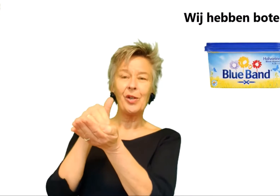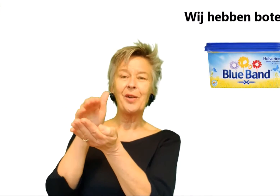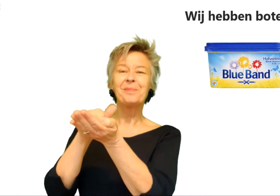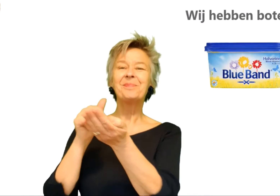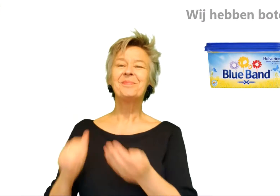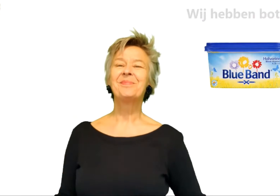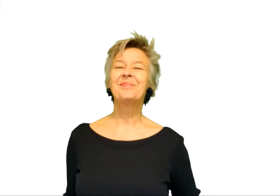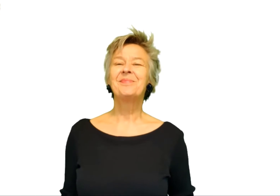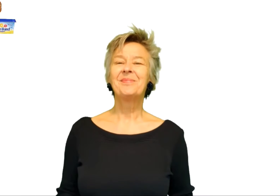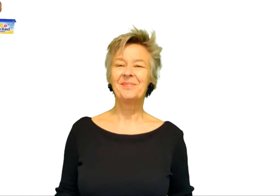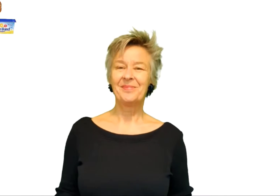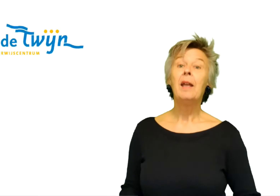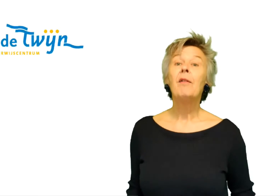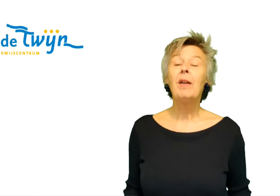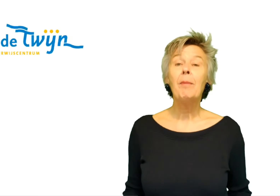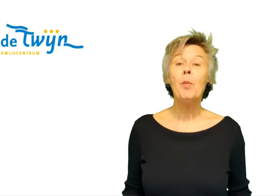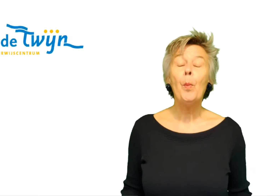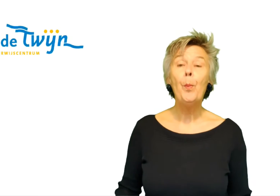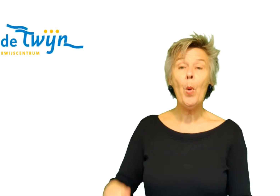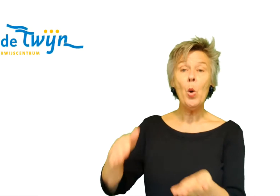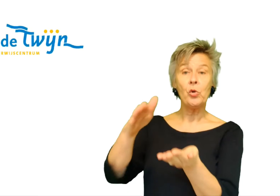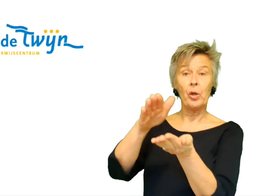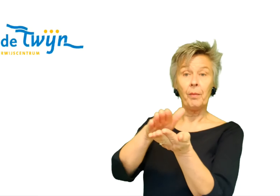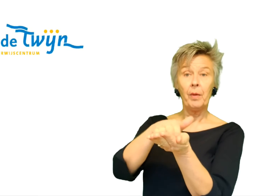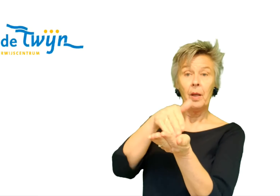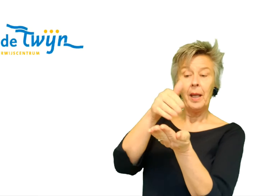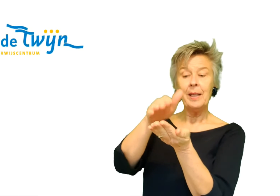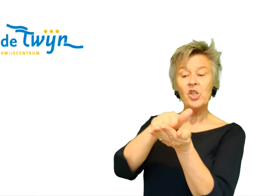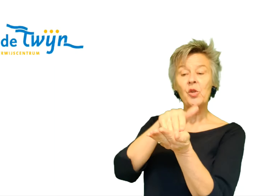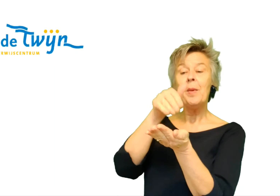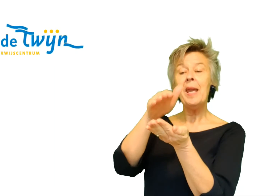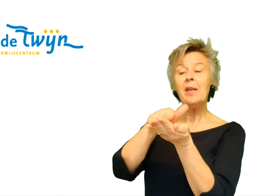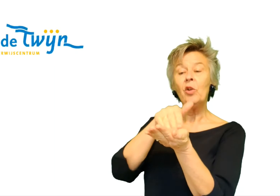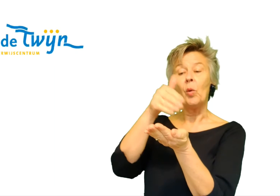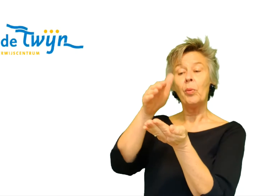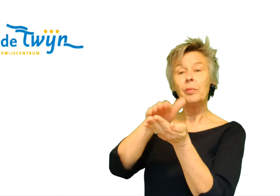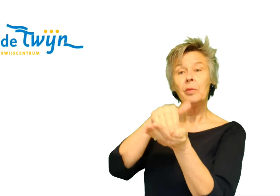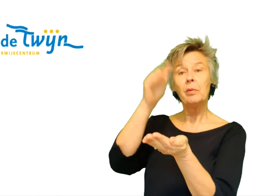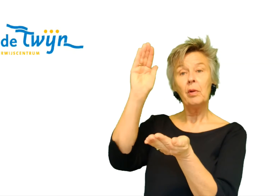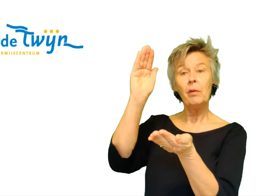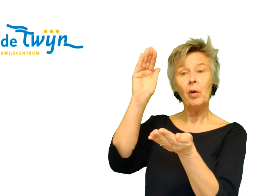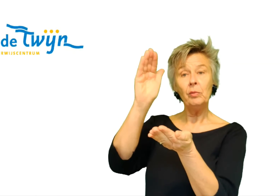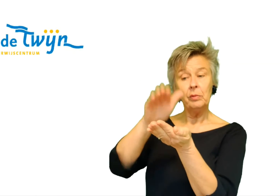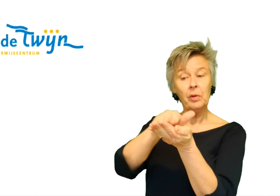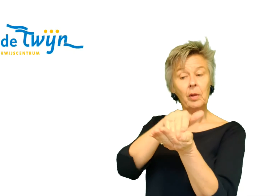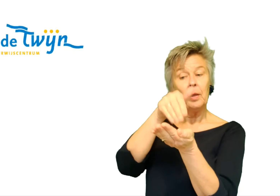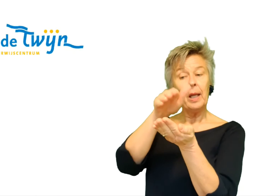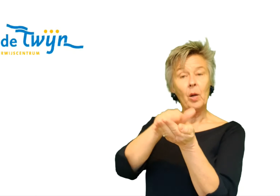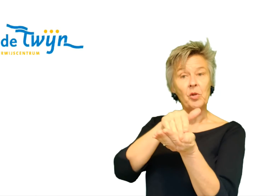boter. We hebben boter. En die smeer je erop. Gewoon erop